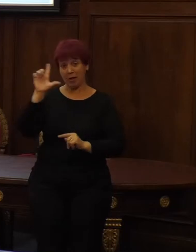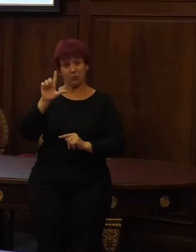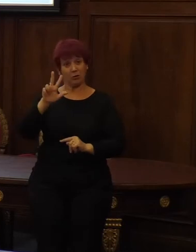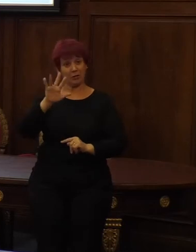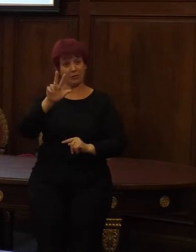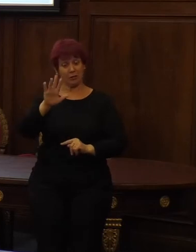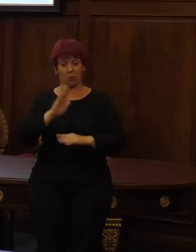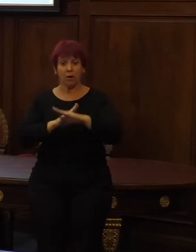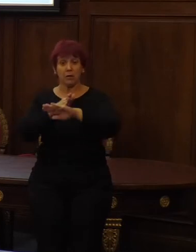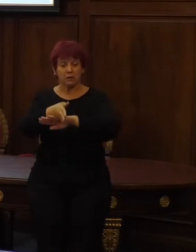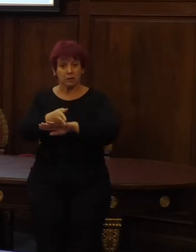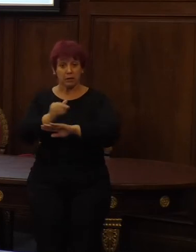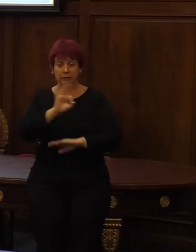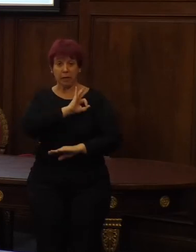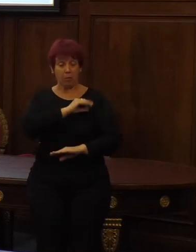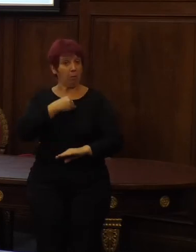perdí.